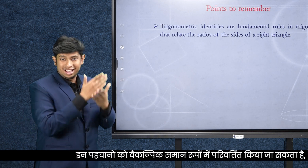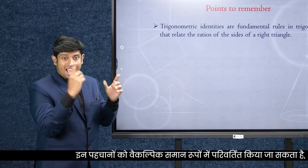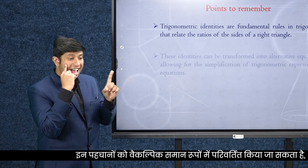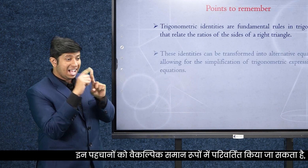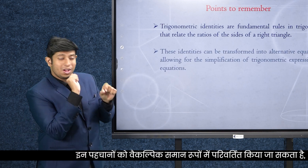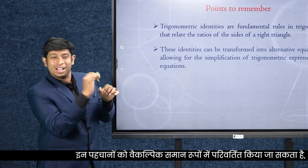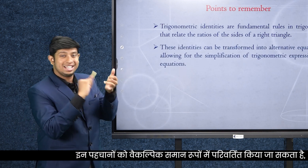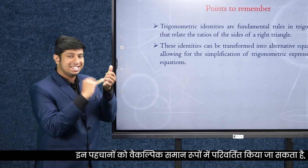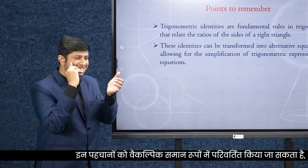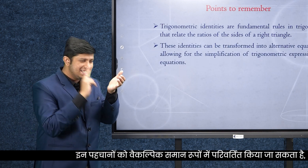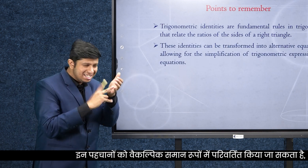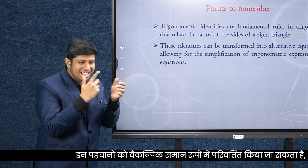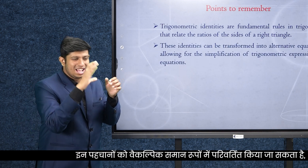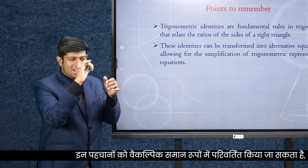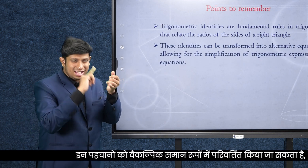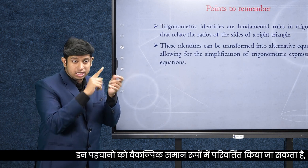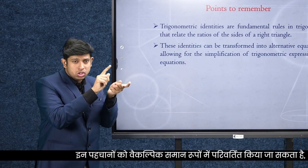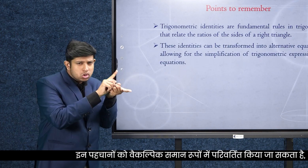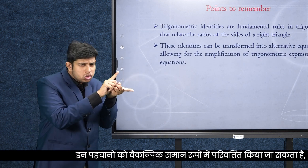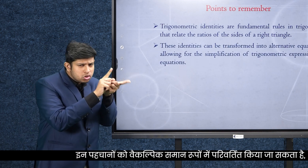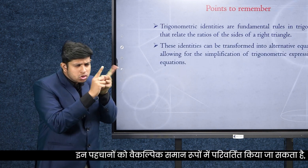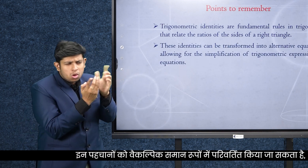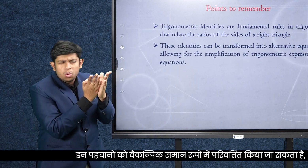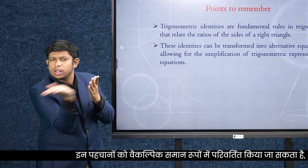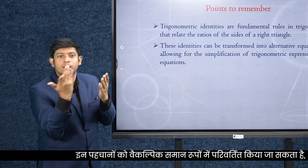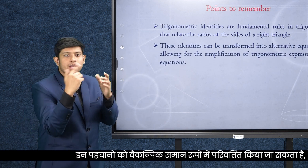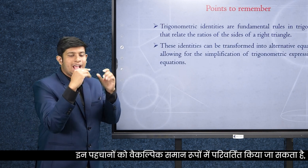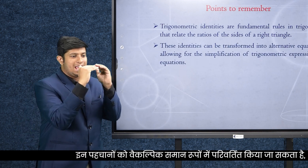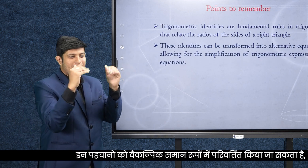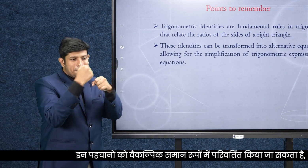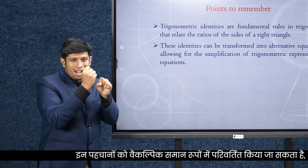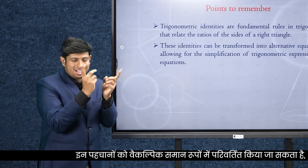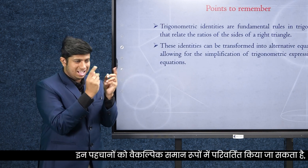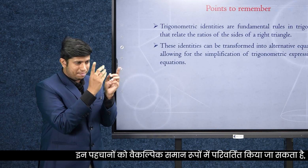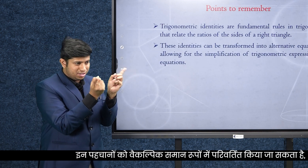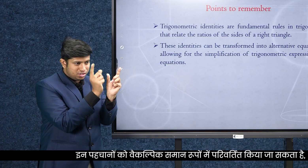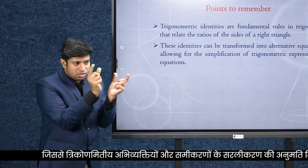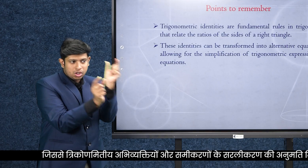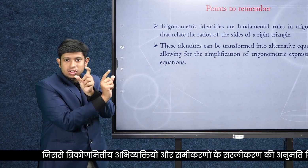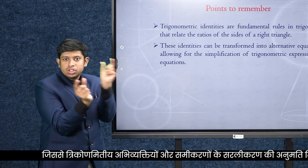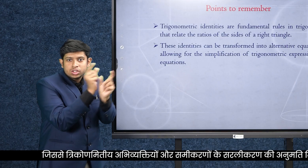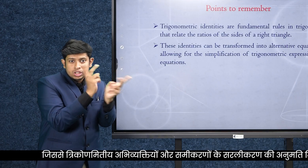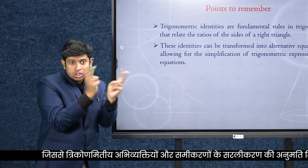इन पहचानों को वैकल्पिक समान रूपों में परिवर्तित किया जा सकता है जिससे